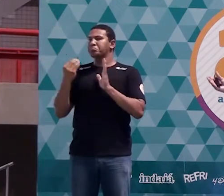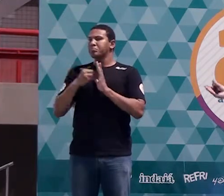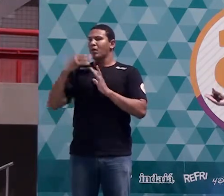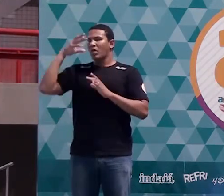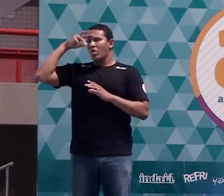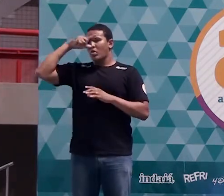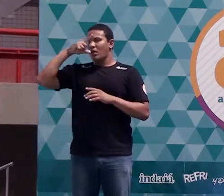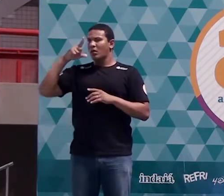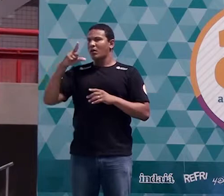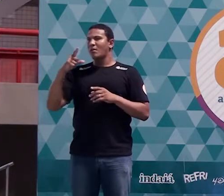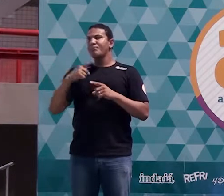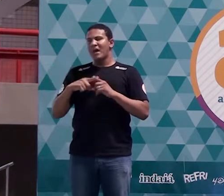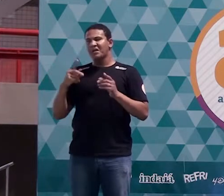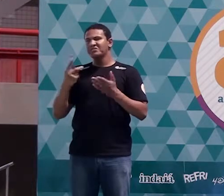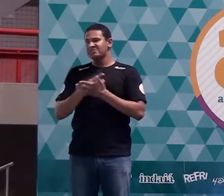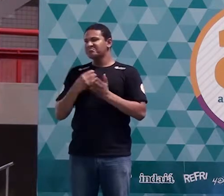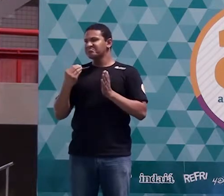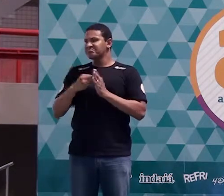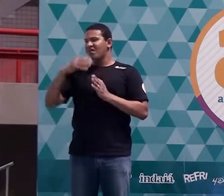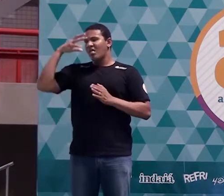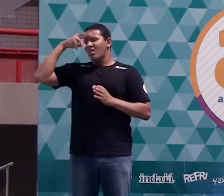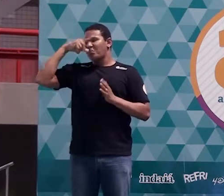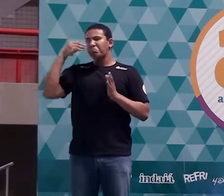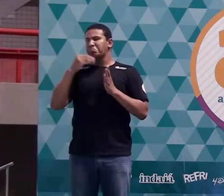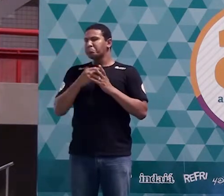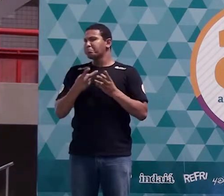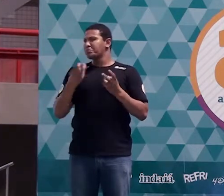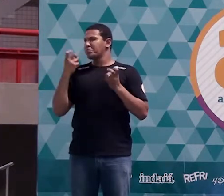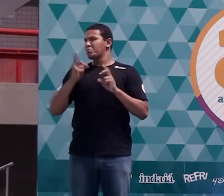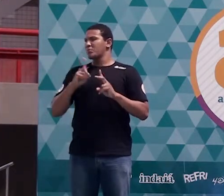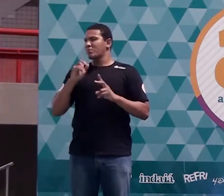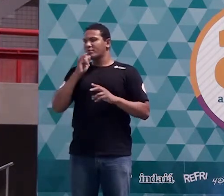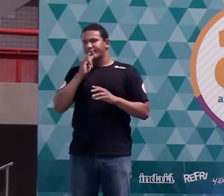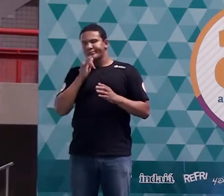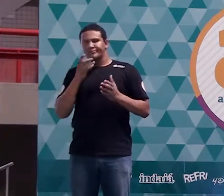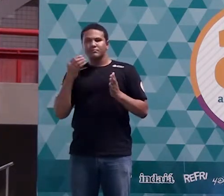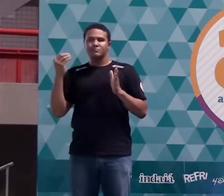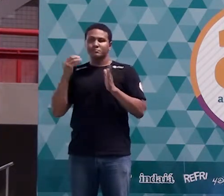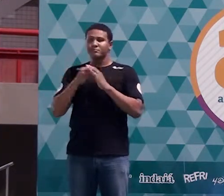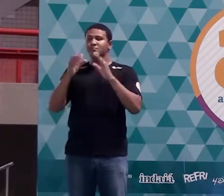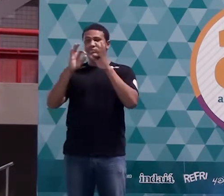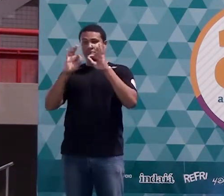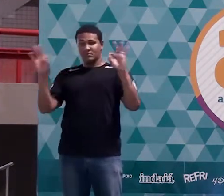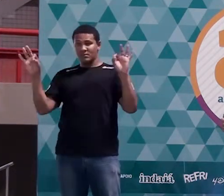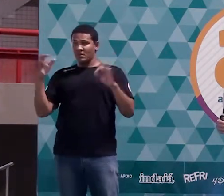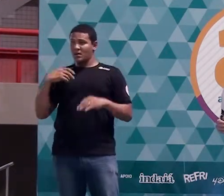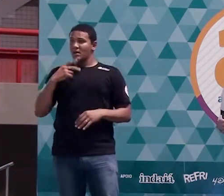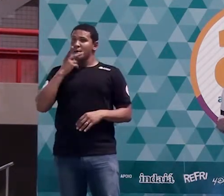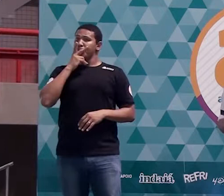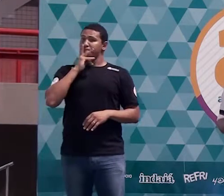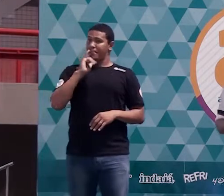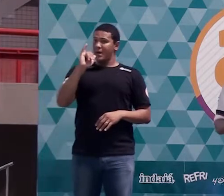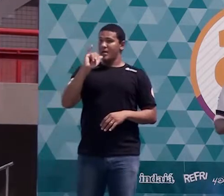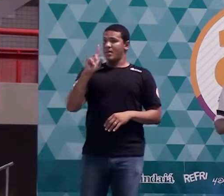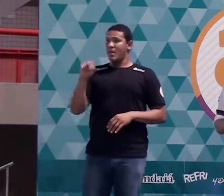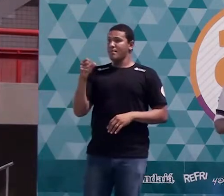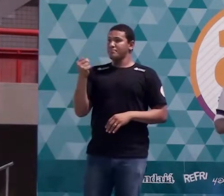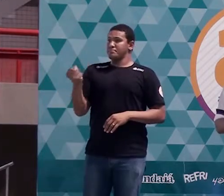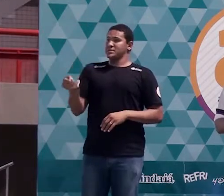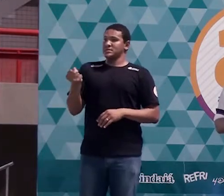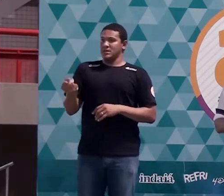a cacofonia aconteceu. Ele escreveu uma frase dizendo que o pai dele era muito